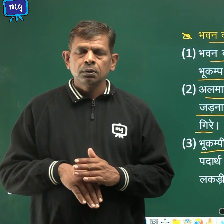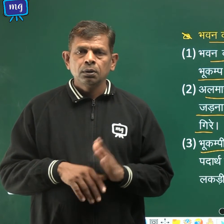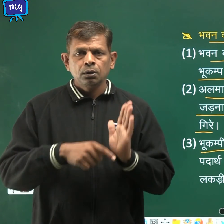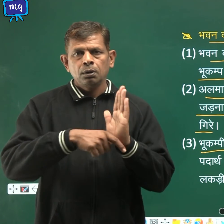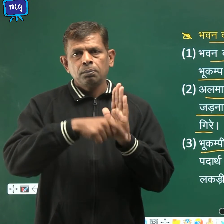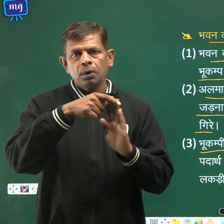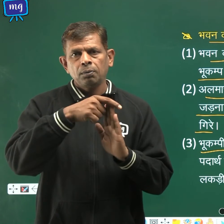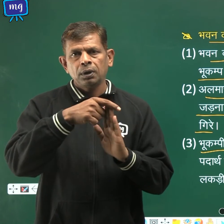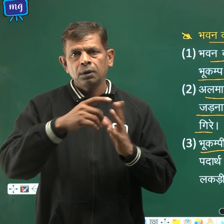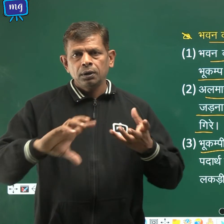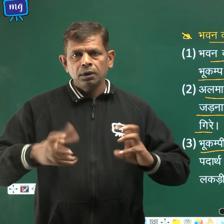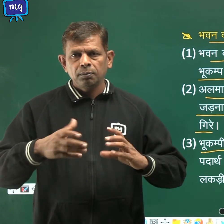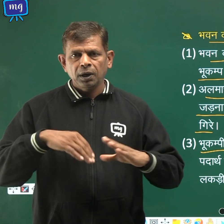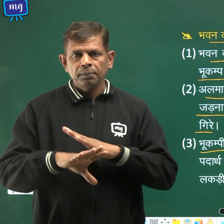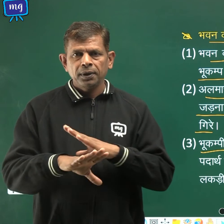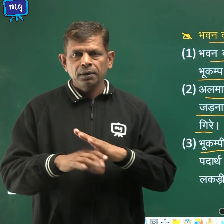भवन निर्माण में